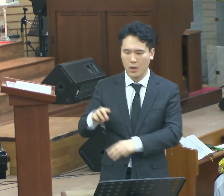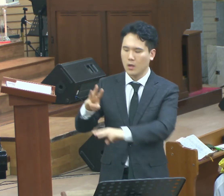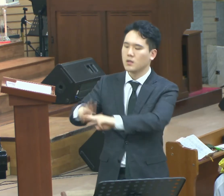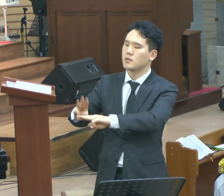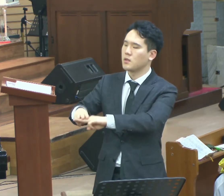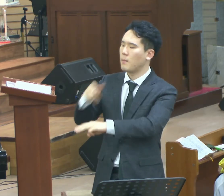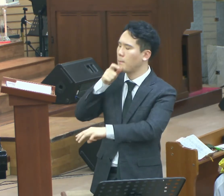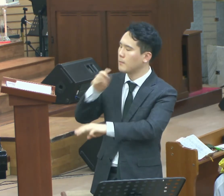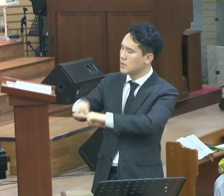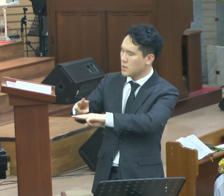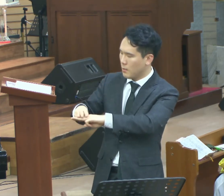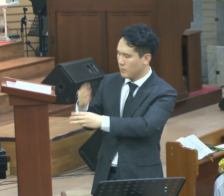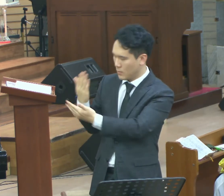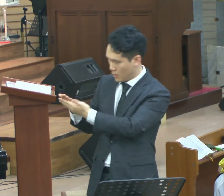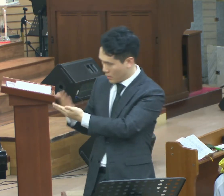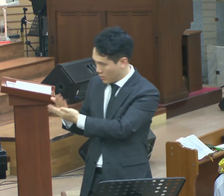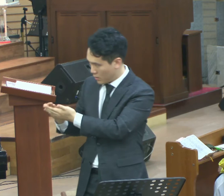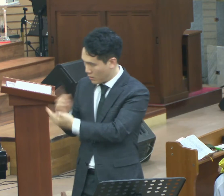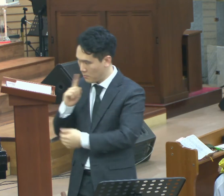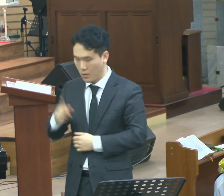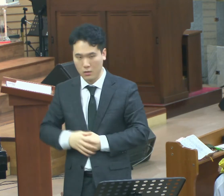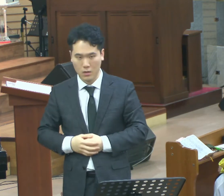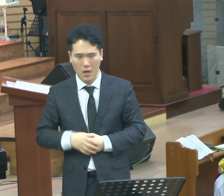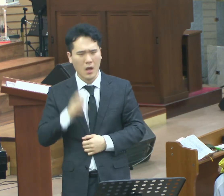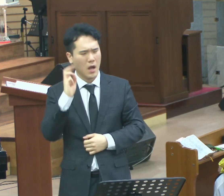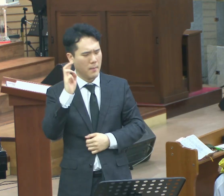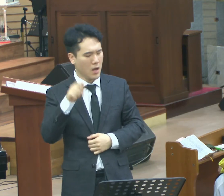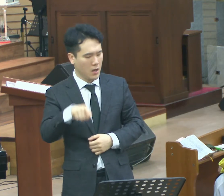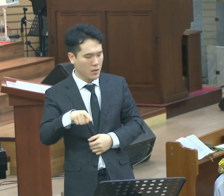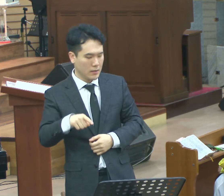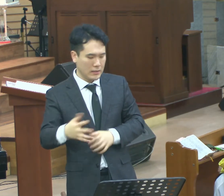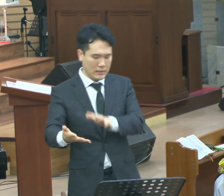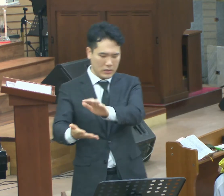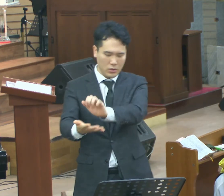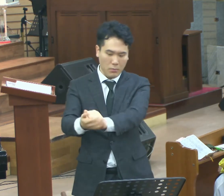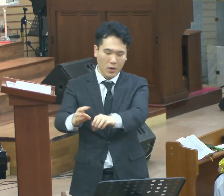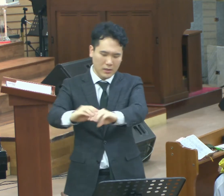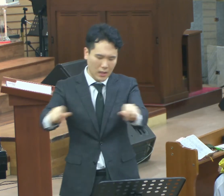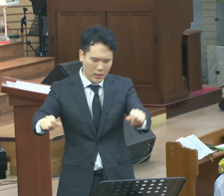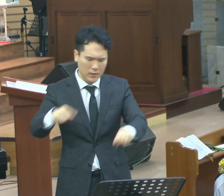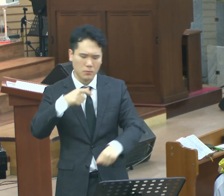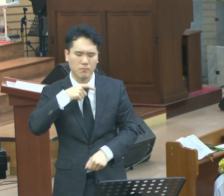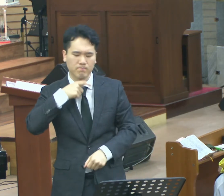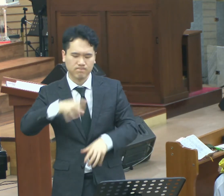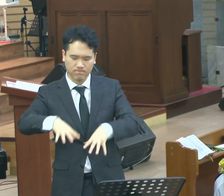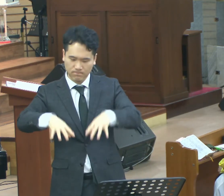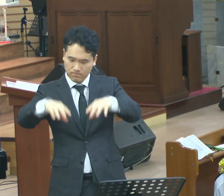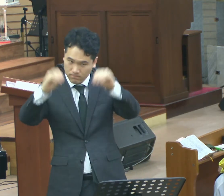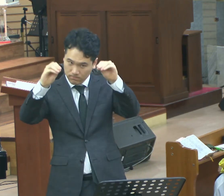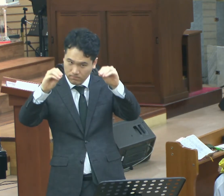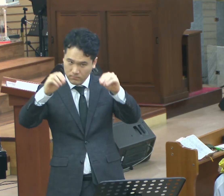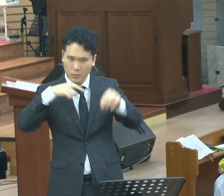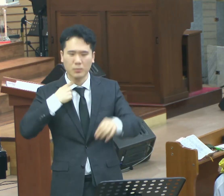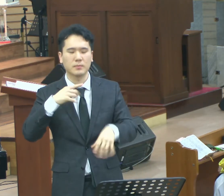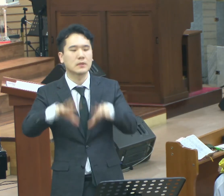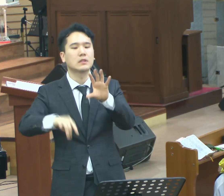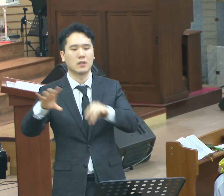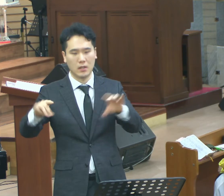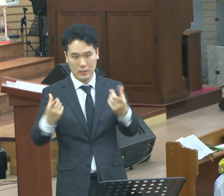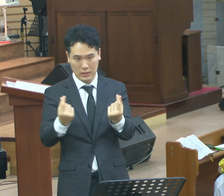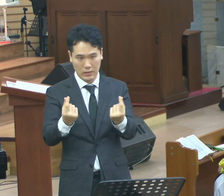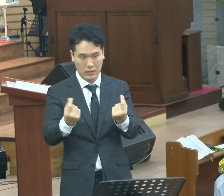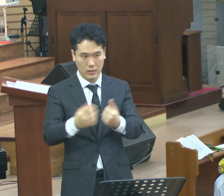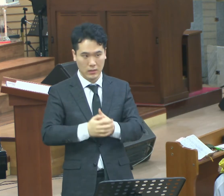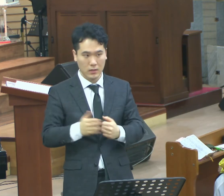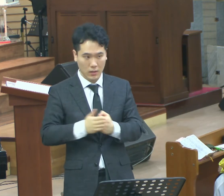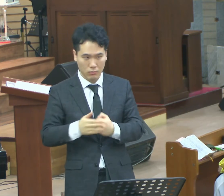땅이 좀 메말랐던 것 같아요. 그래서 갈렙이 윗샘과 아랫샘을 줬다. 이제 그 말씀이